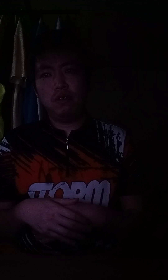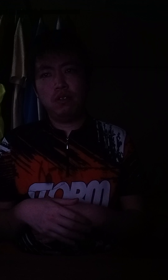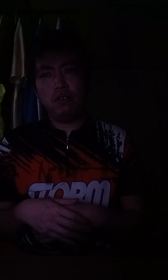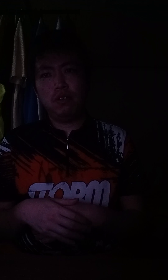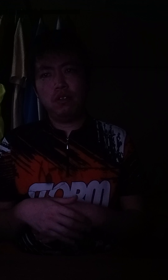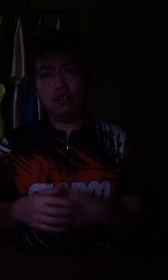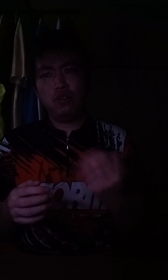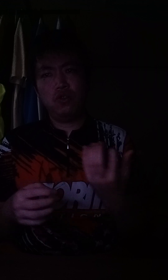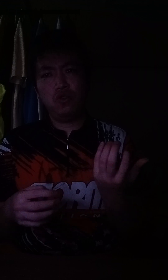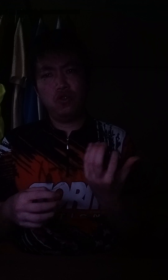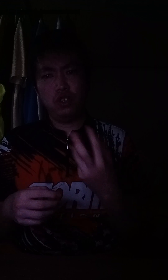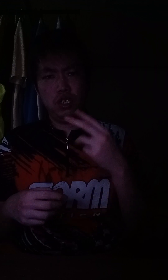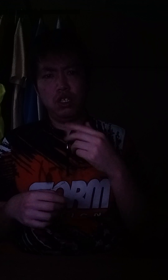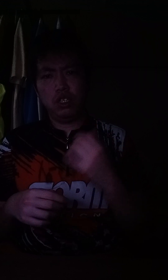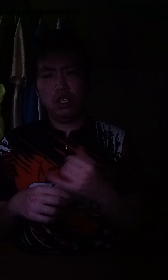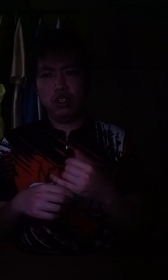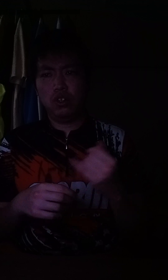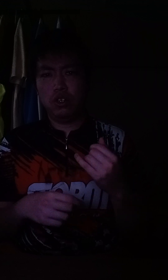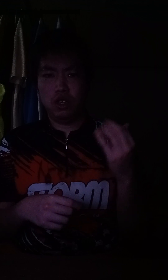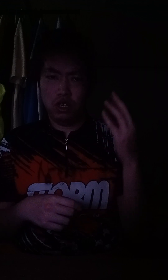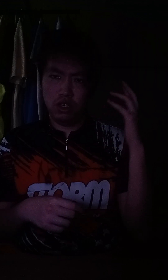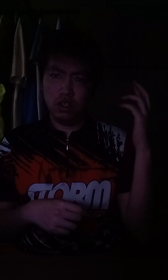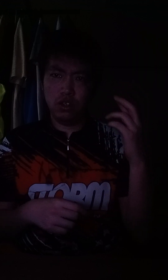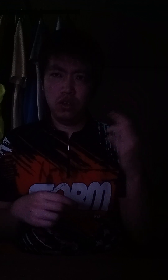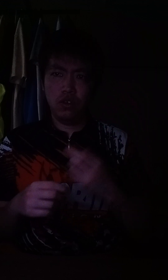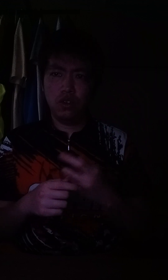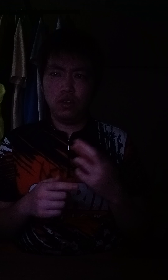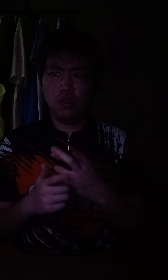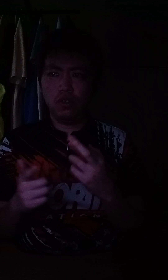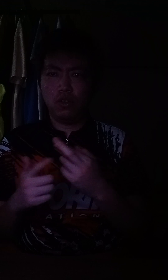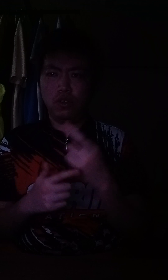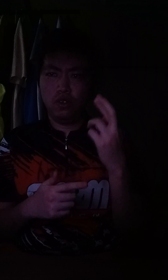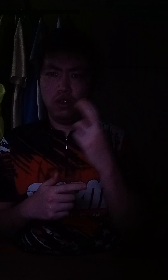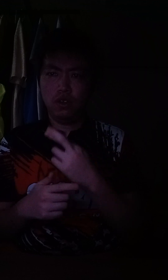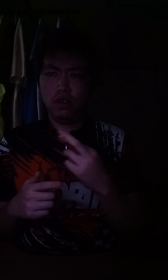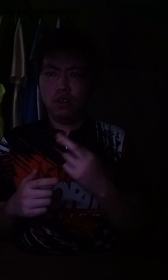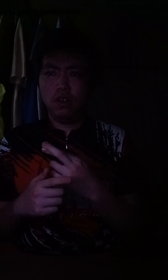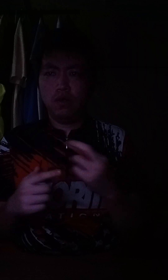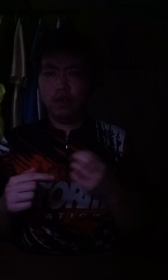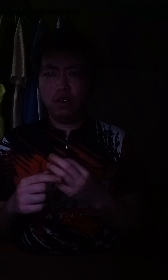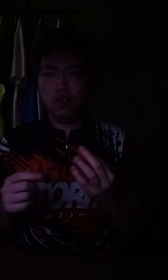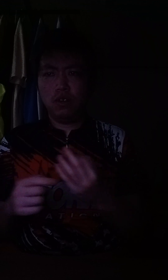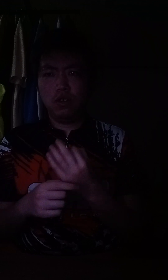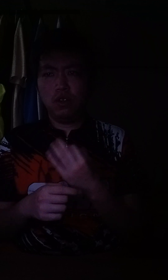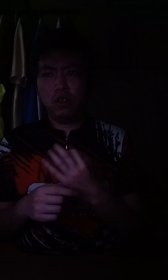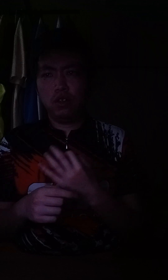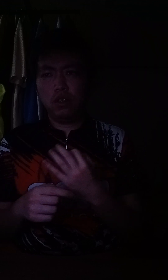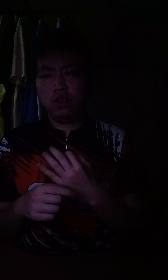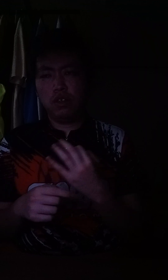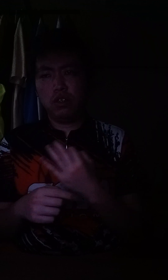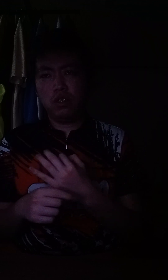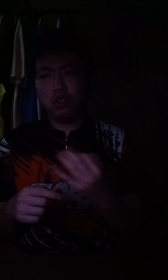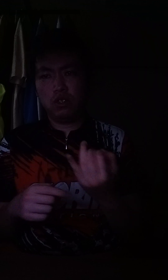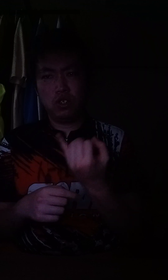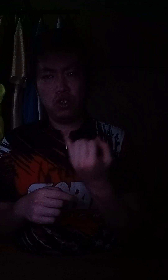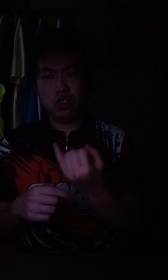척수 기능에 이상이 있는 현아는 척수를 통한 뇌 신호가 방광에 전달되지 못해 스스로 소변 조절이